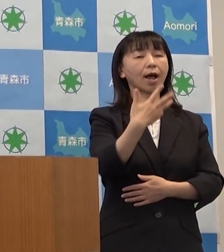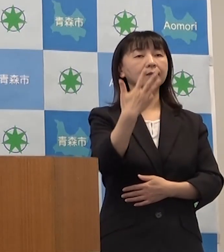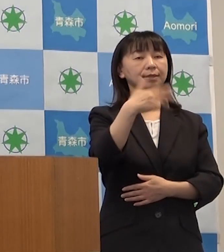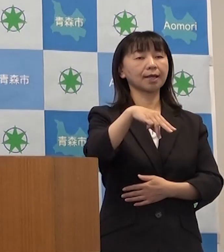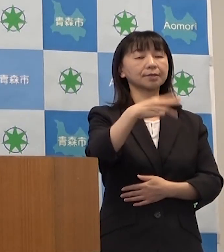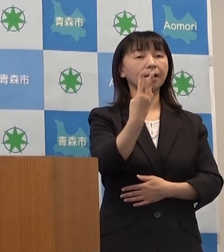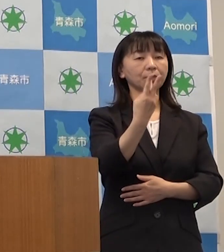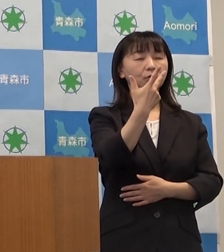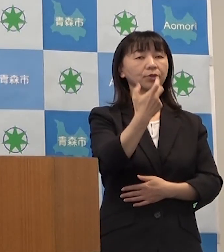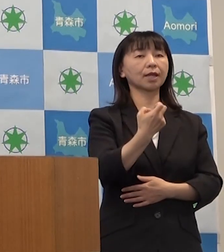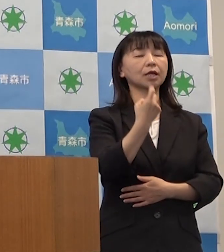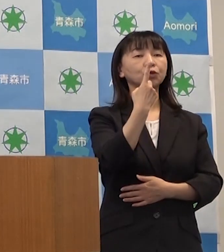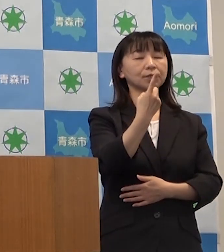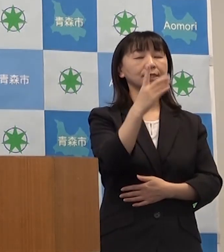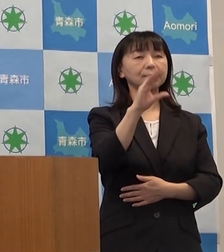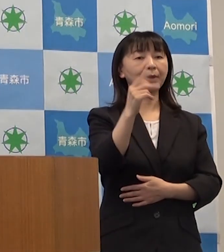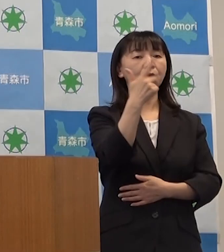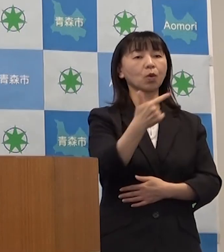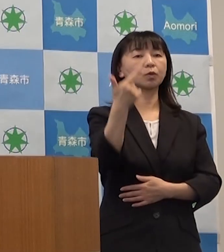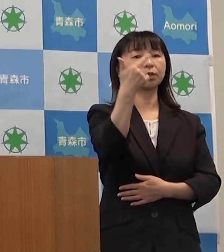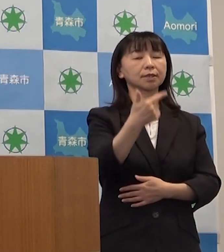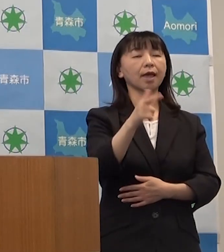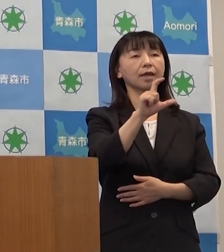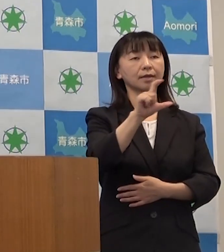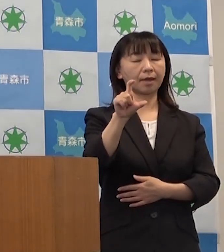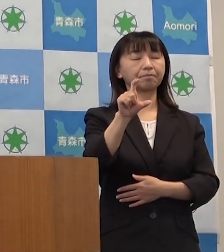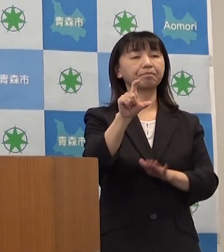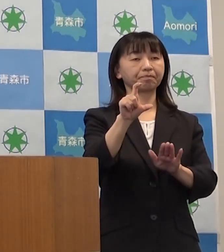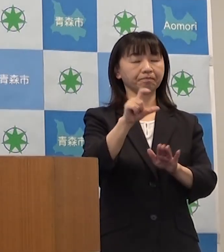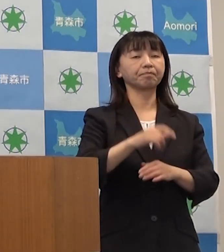8371万6000円となります。